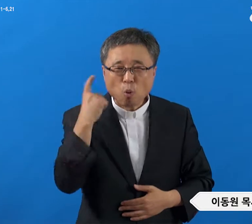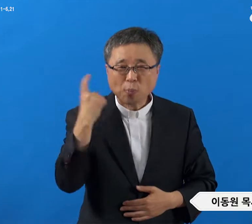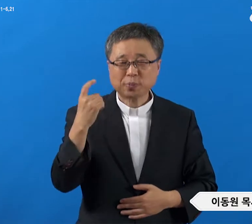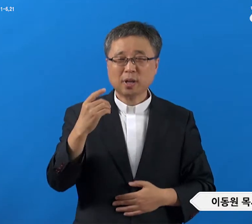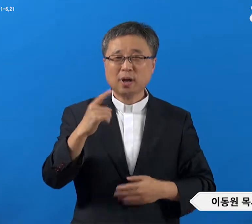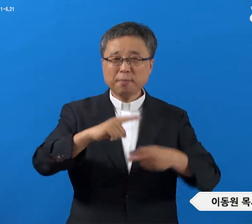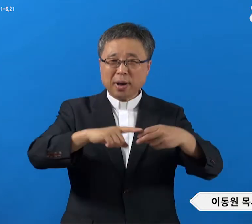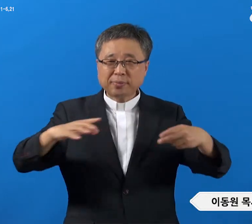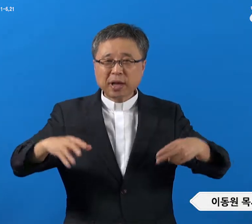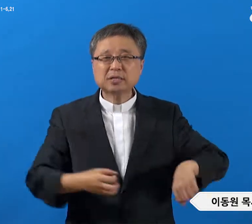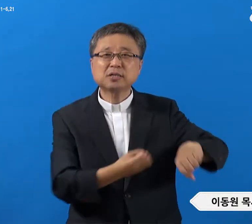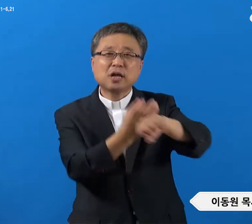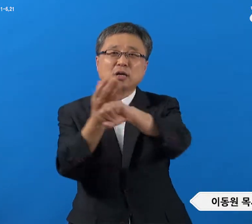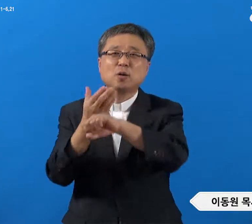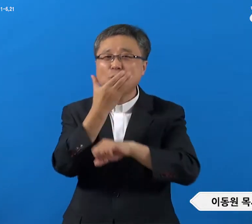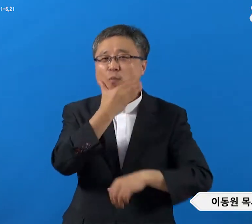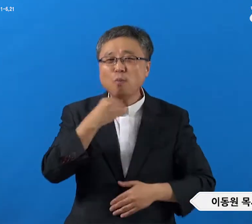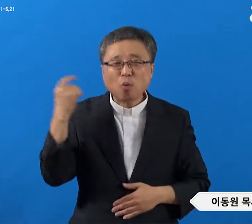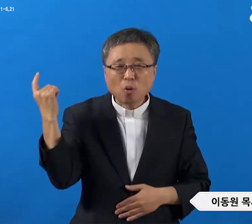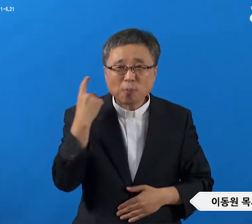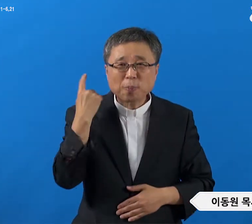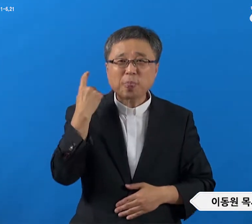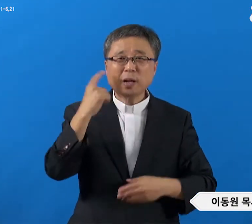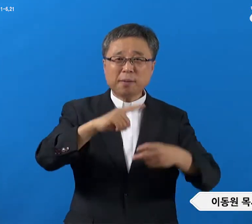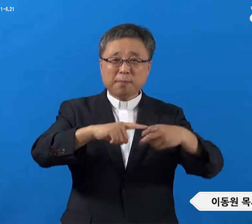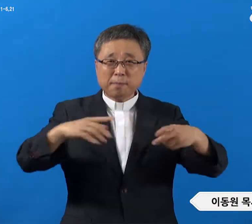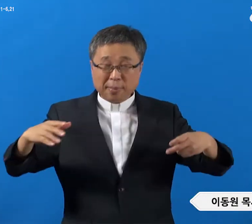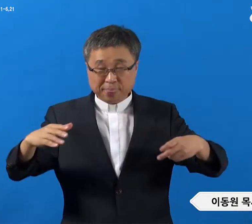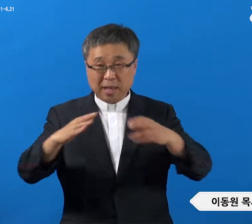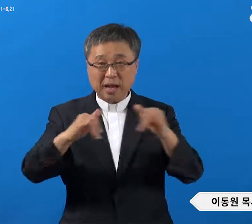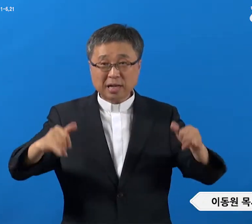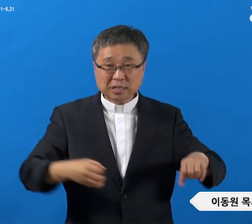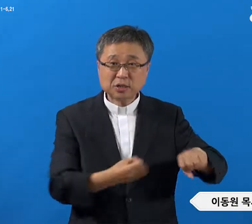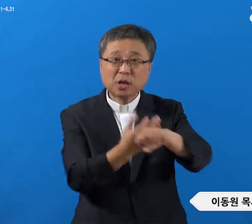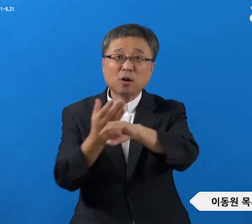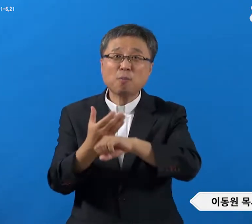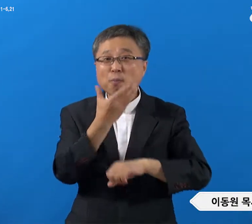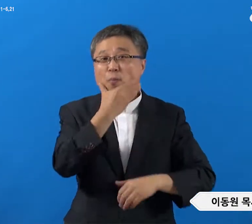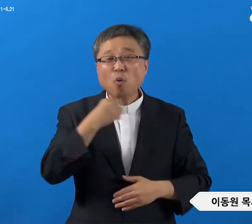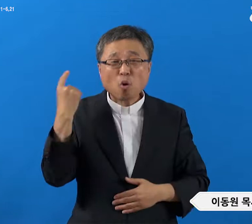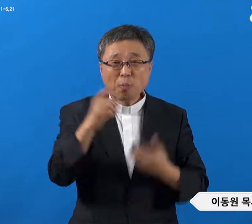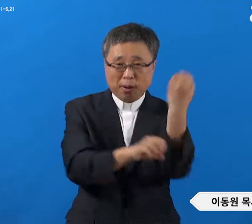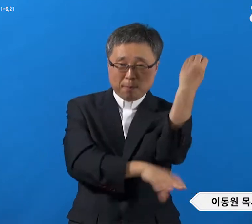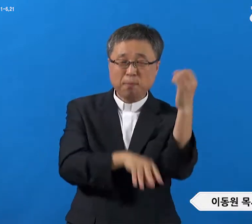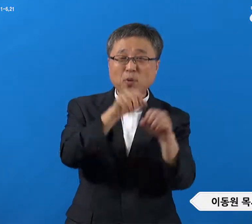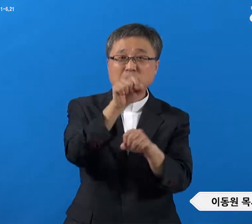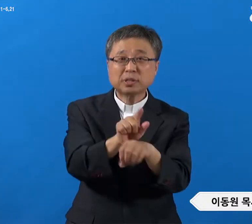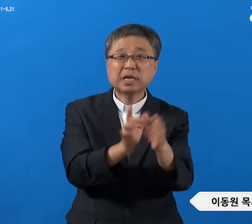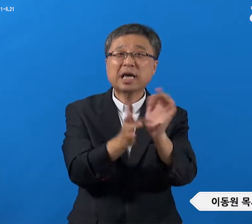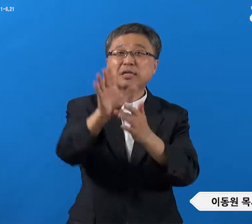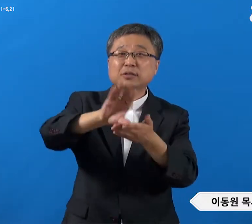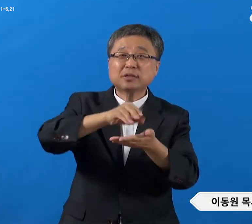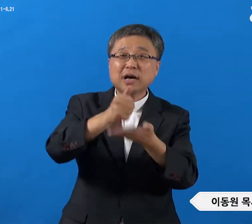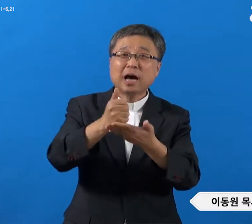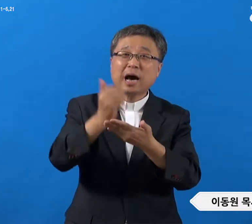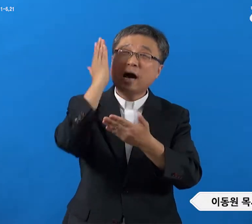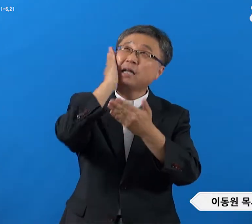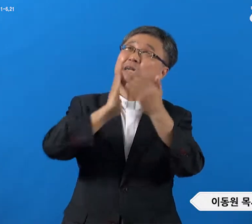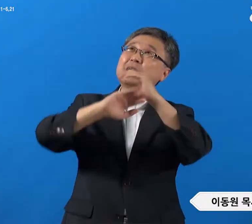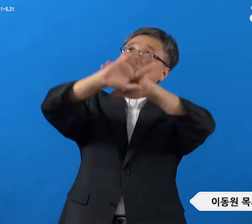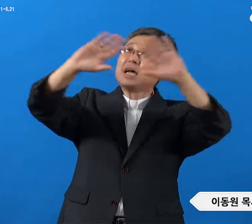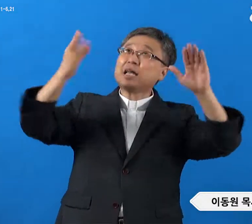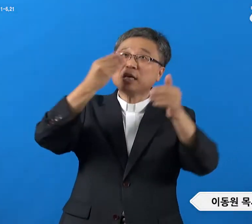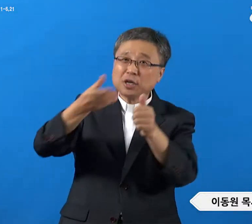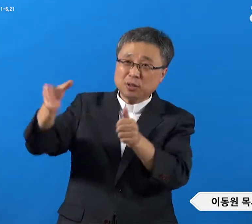전하는 복음인 것입니다. 마태가 전한 복음의 본질은 예수님이 하늘나라의 기름 부은 왕으로